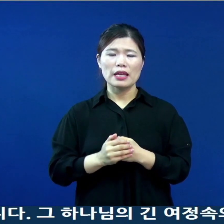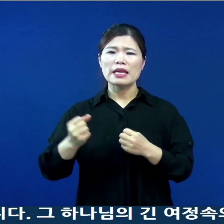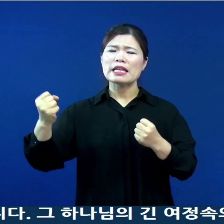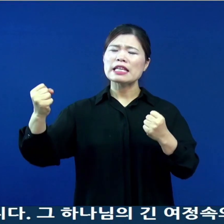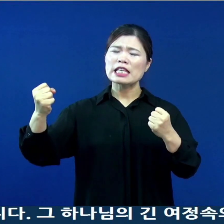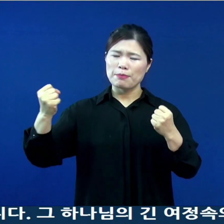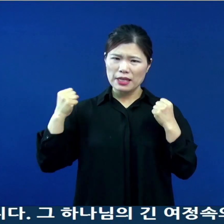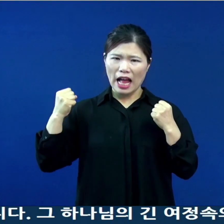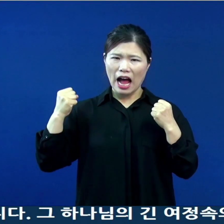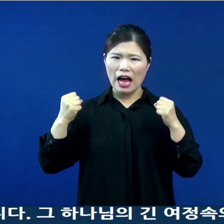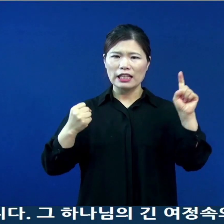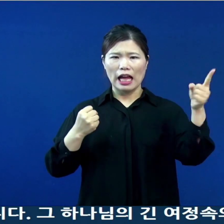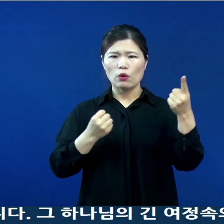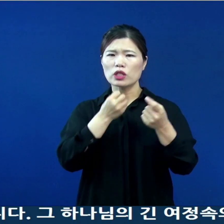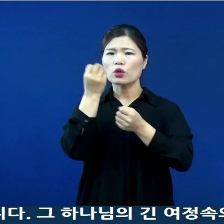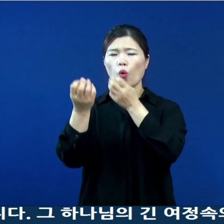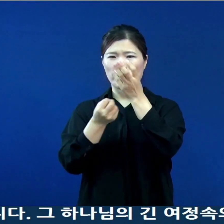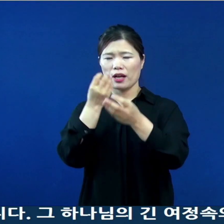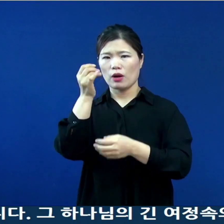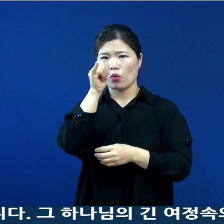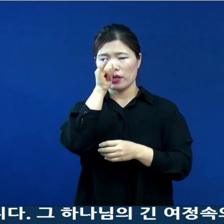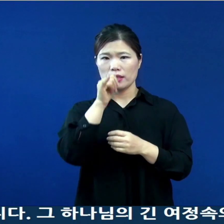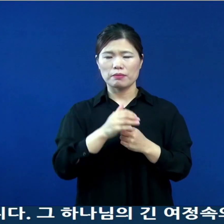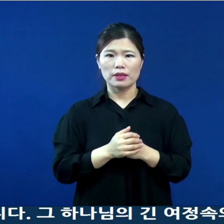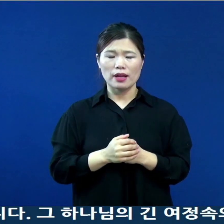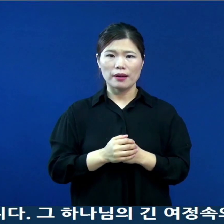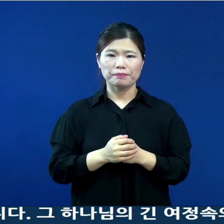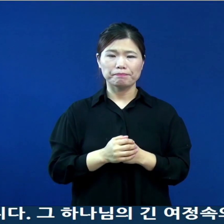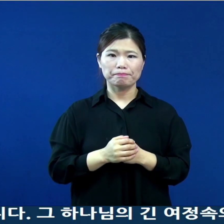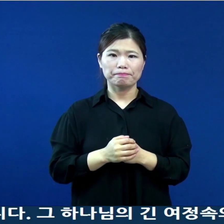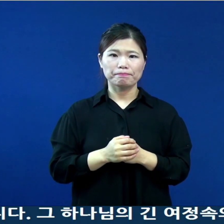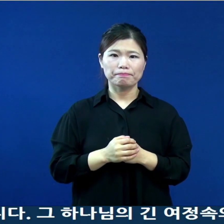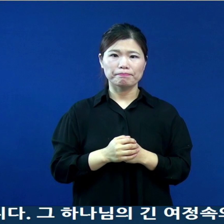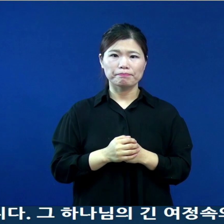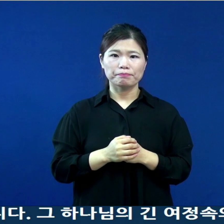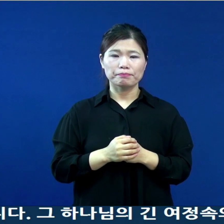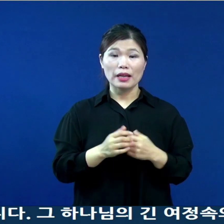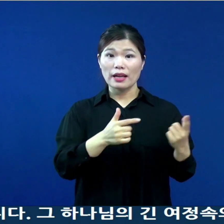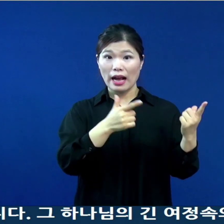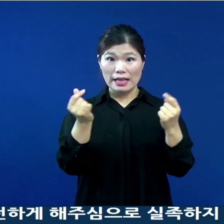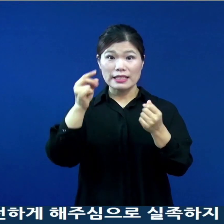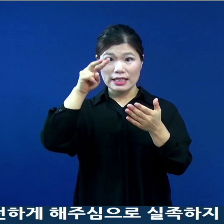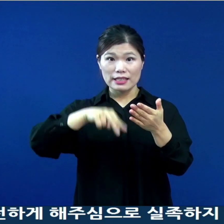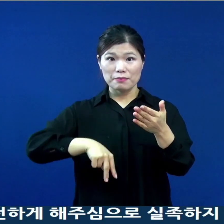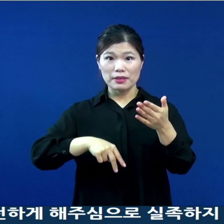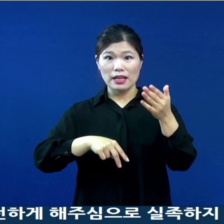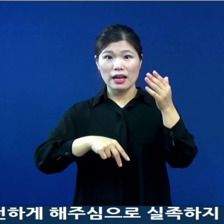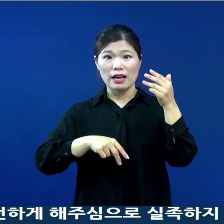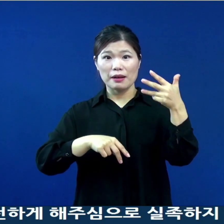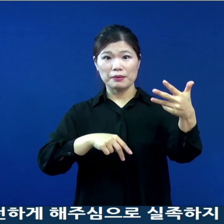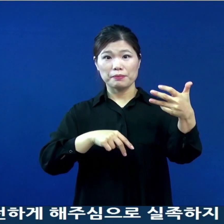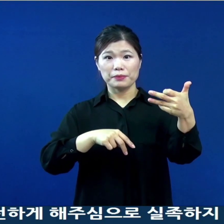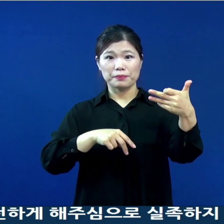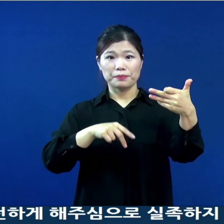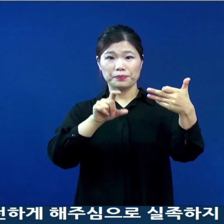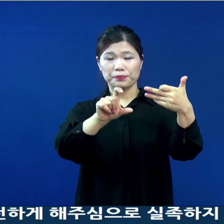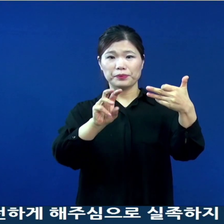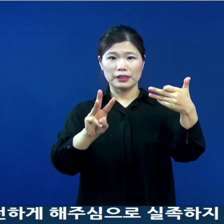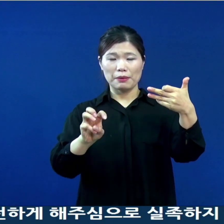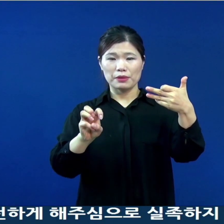힘이라고 다윗은 고백할 수 있는 겁니다. 같이 보시기 원합니다. 32절입니다. 32절